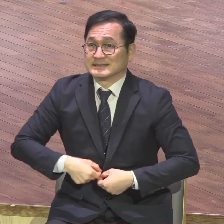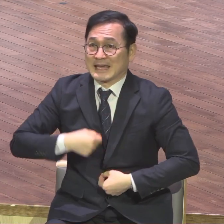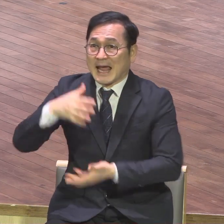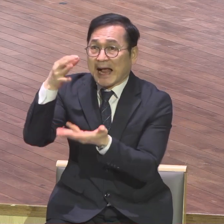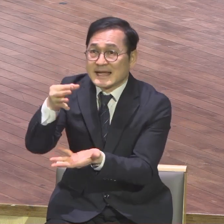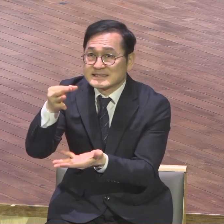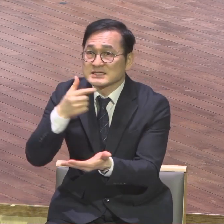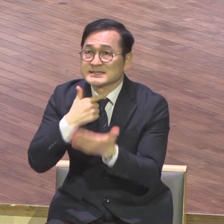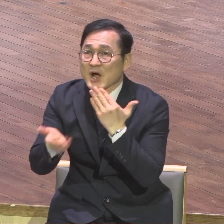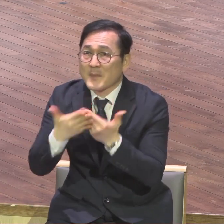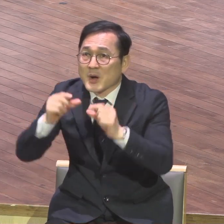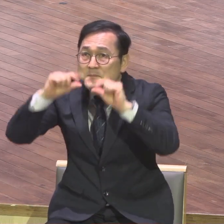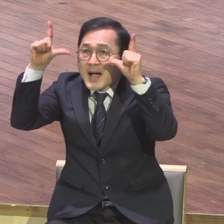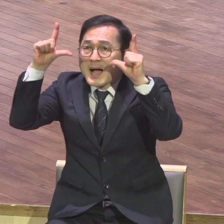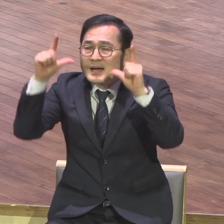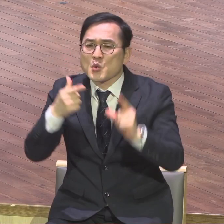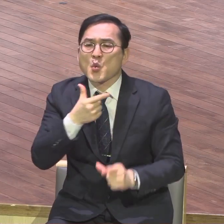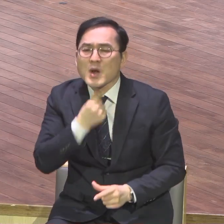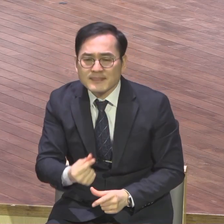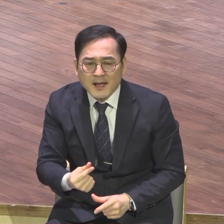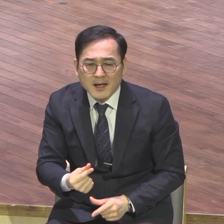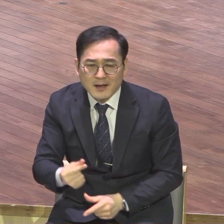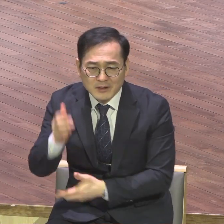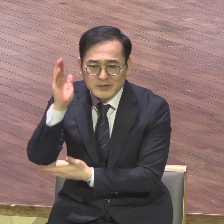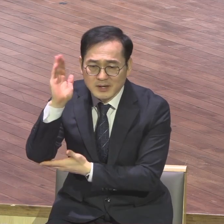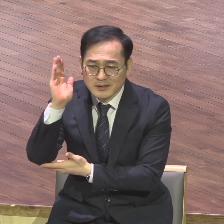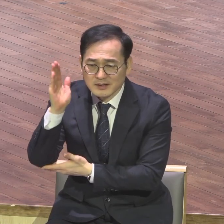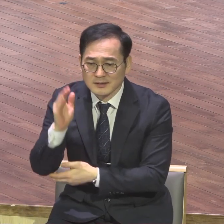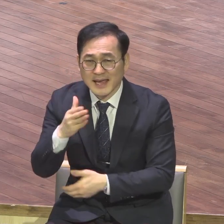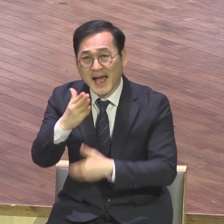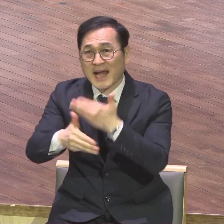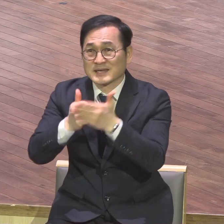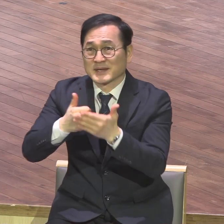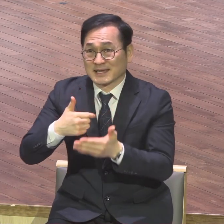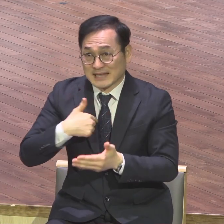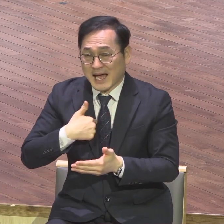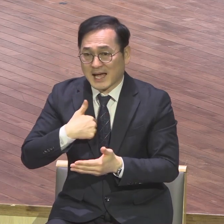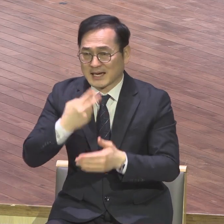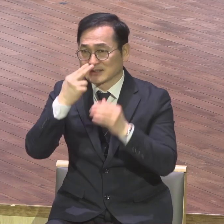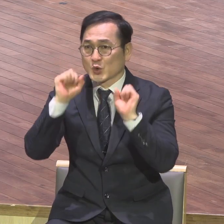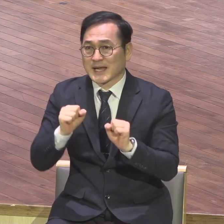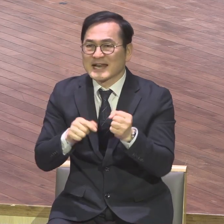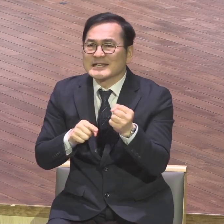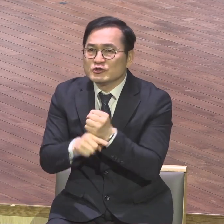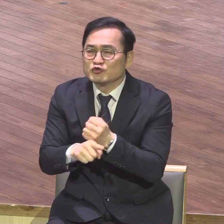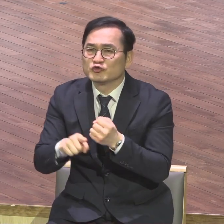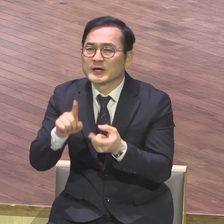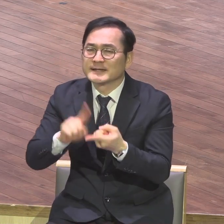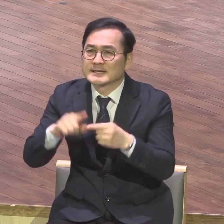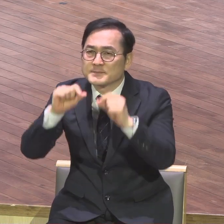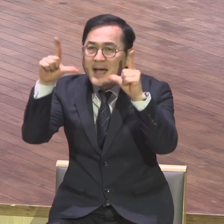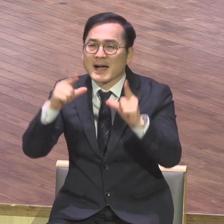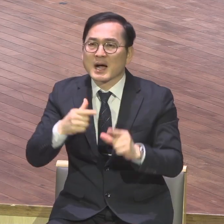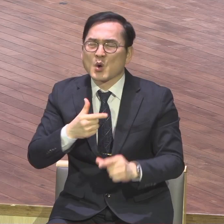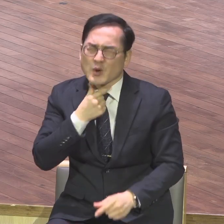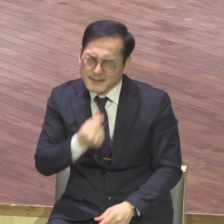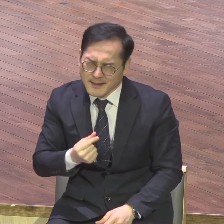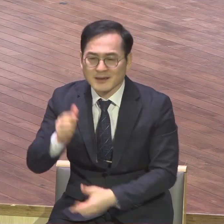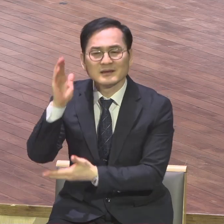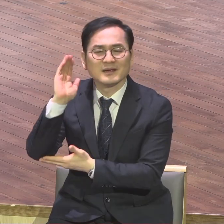가치를 체험하면서 살기를 원합니다. 하나님이 나를 살기 위한 그 의유를 알고 살기를 원합니다.